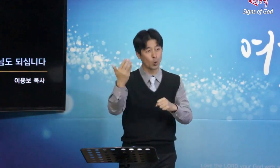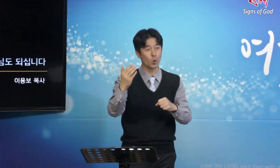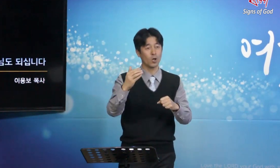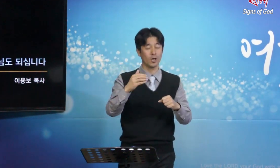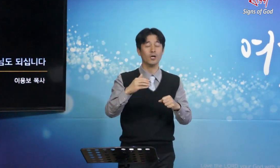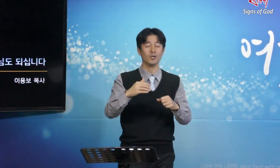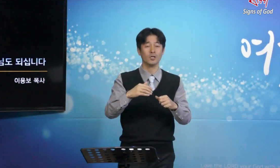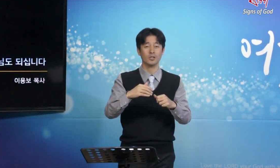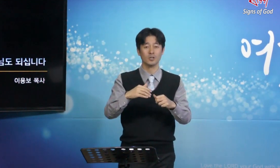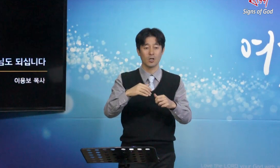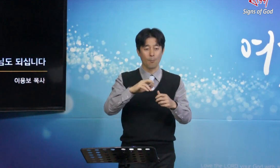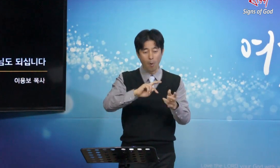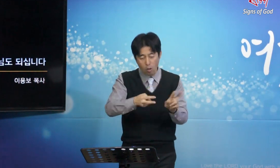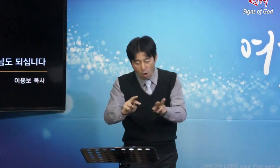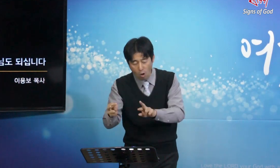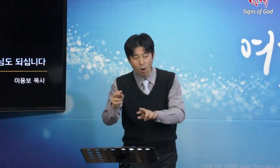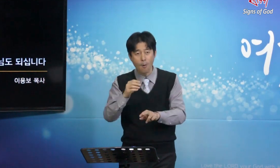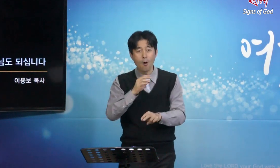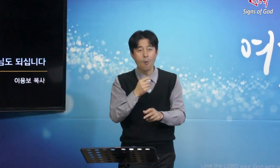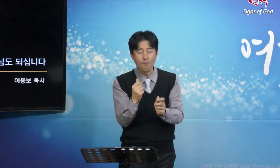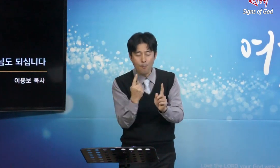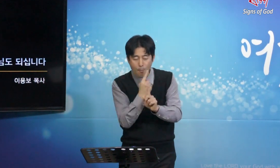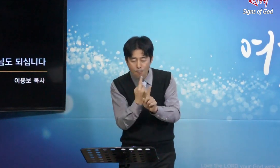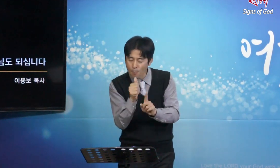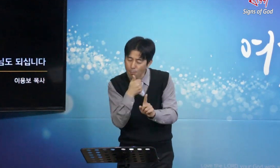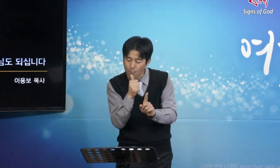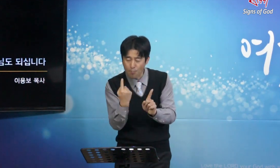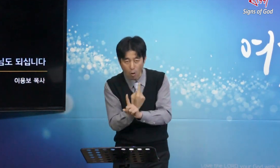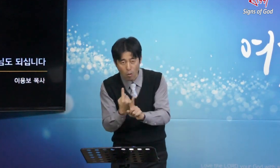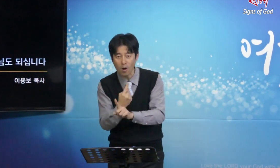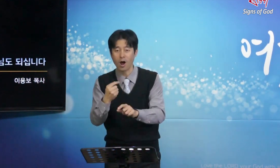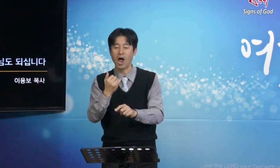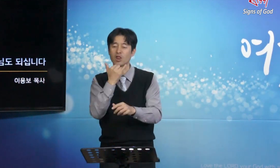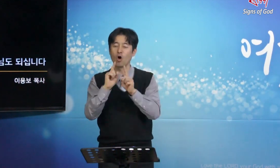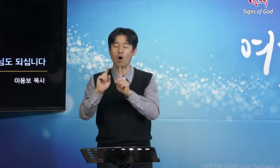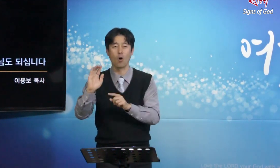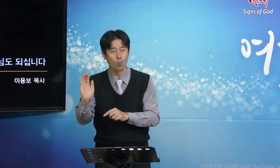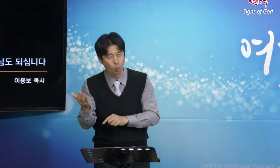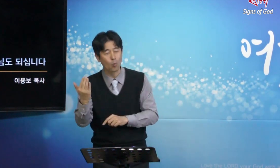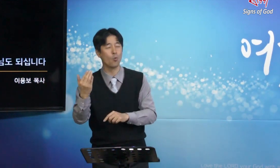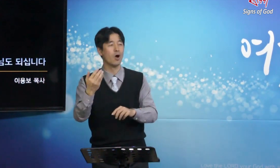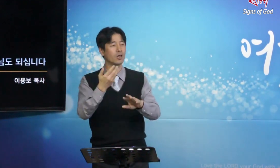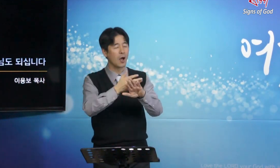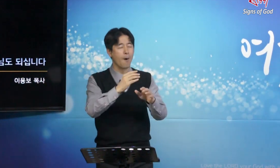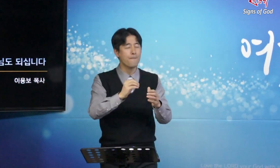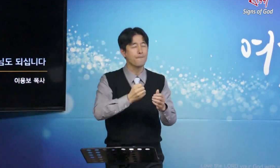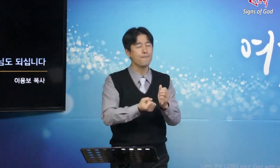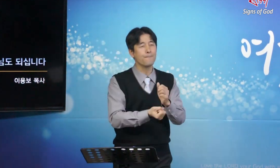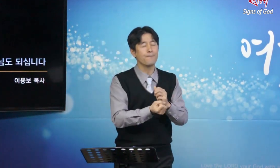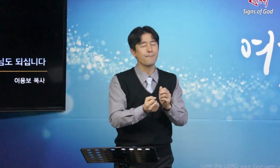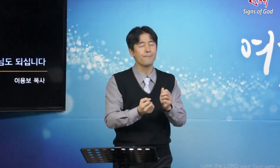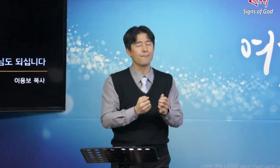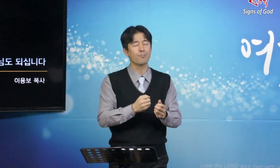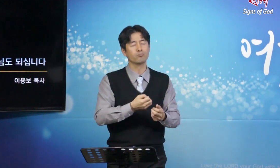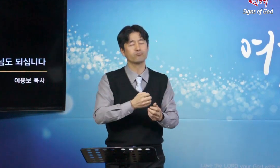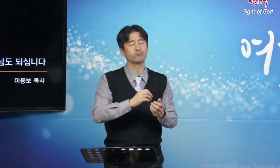청인들은 루터를 통해서 종교가 이제 자유를 얻게 되고 이렇게 독일어로